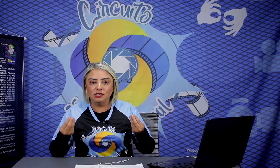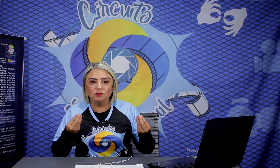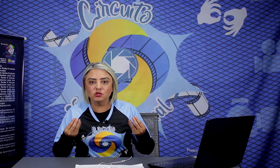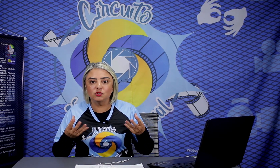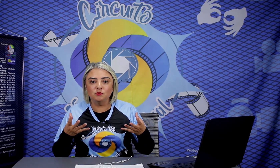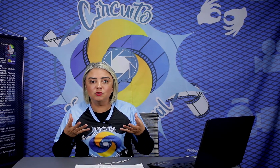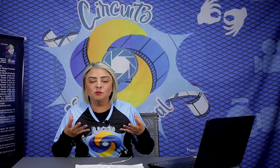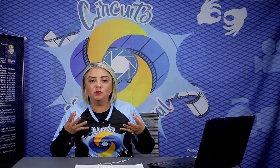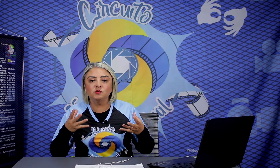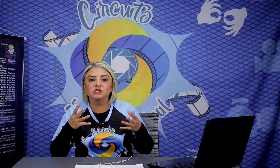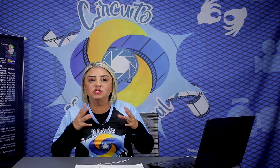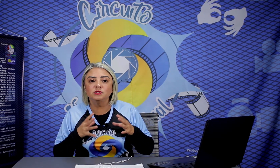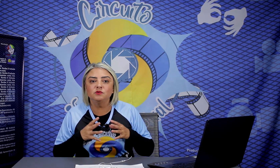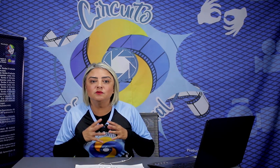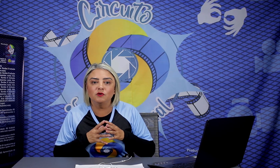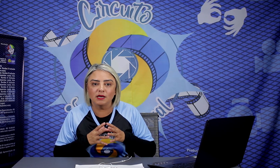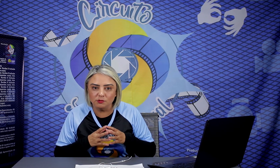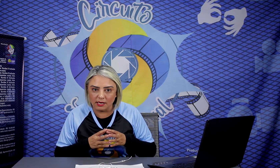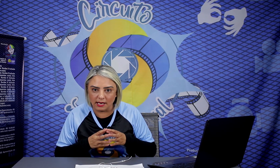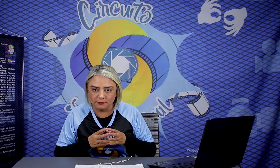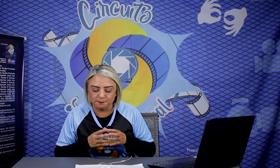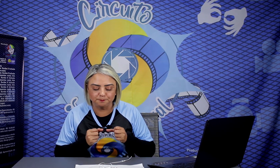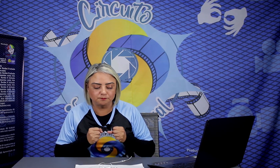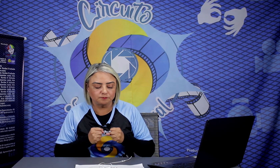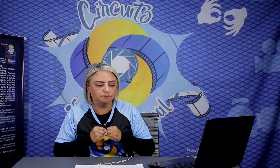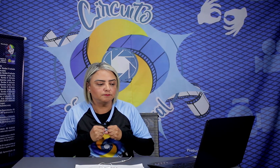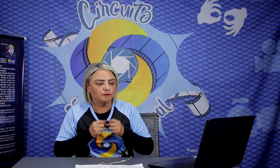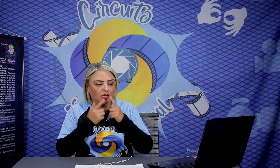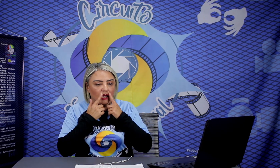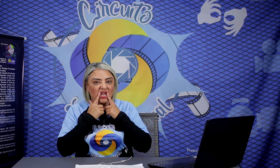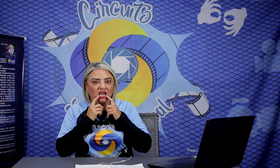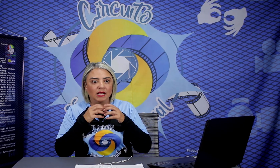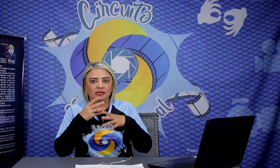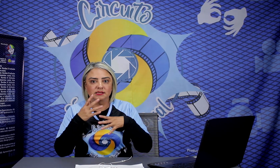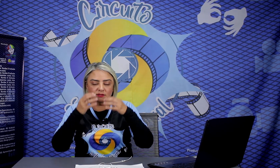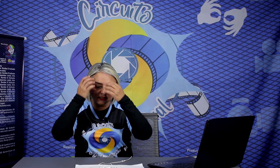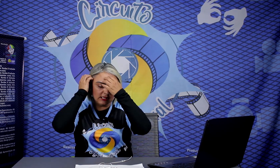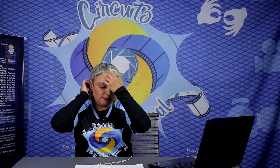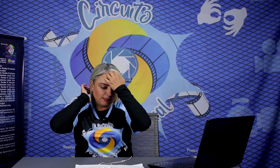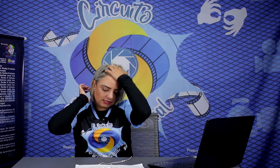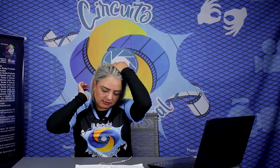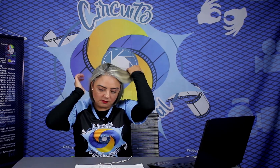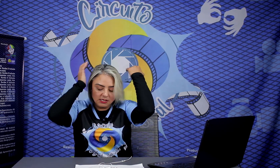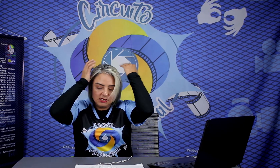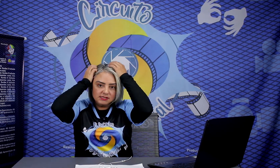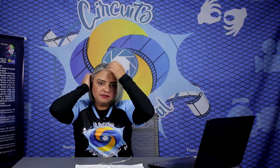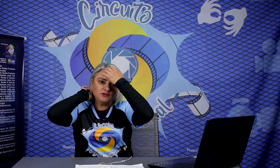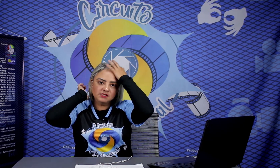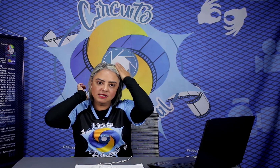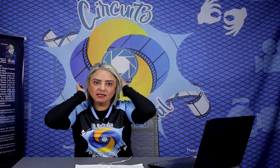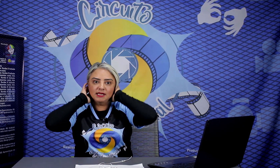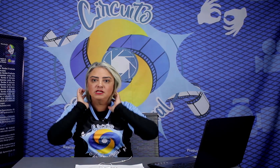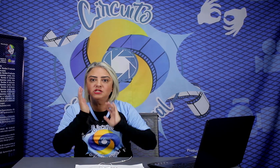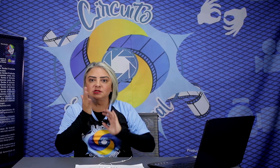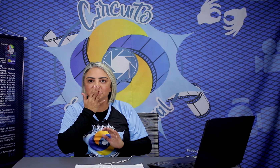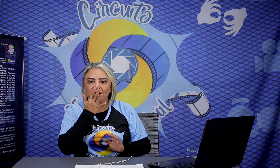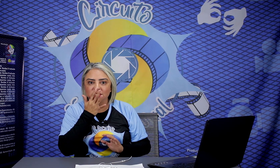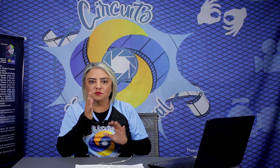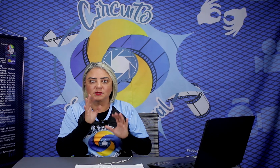linguístico muito bom no sentido do vocabulário, né? A questão da interpretação. Se você tem intimidade com esse